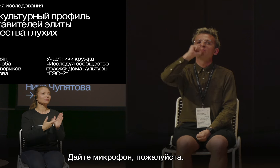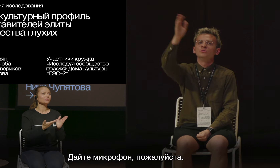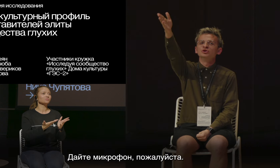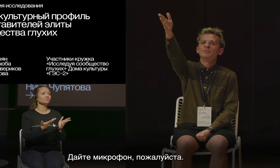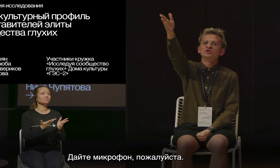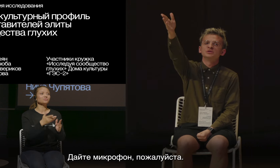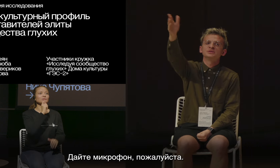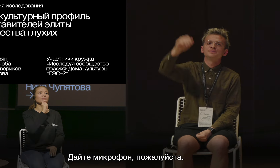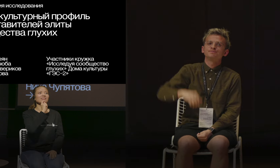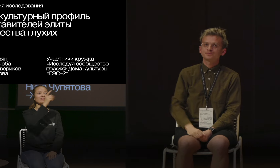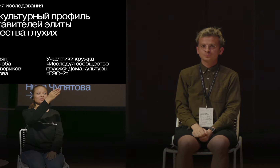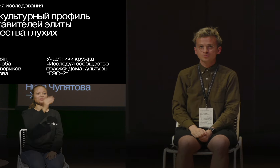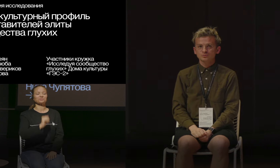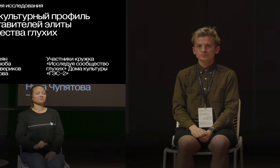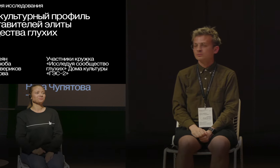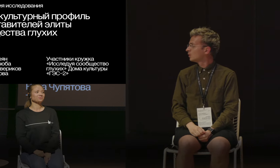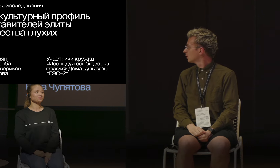Да, Ольга, дайте микрофон,